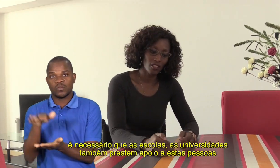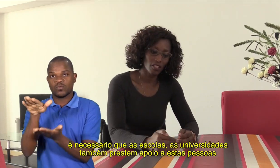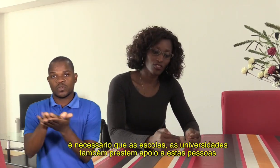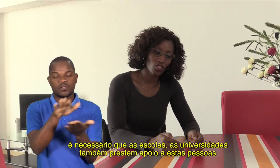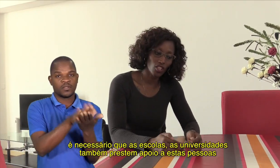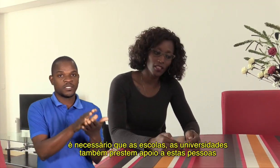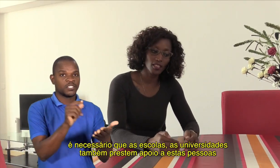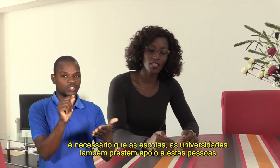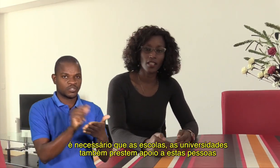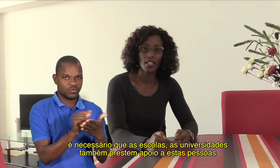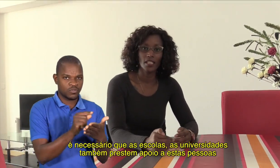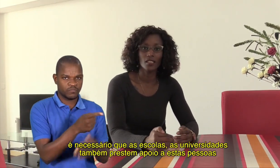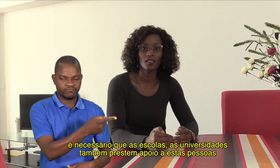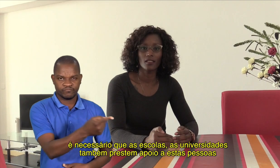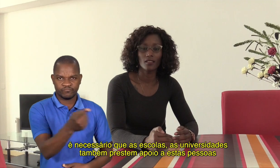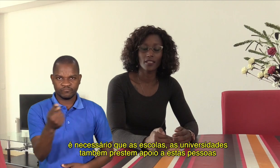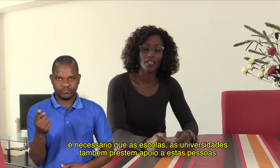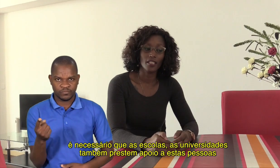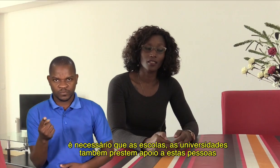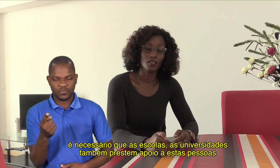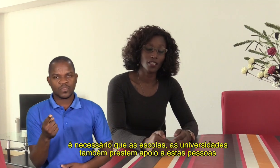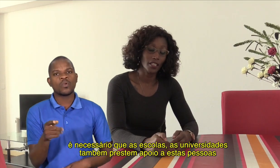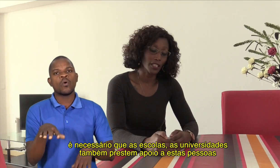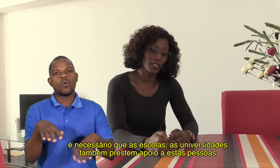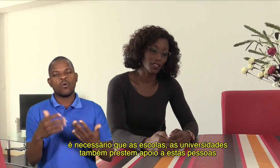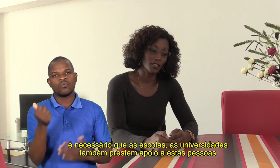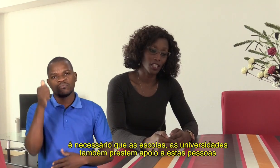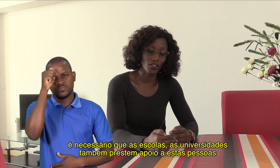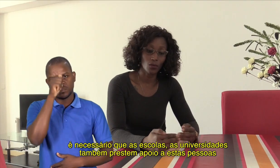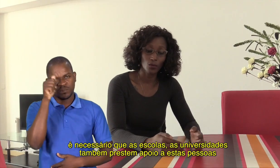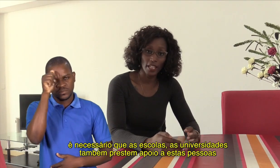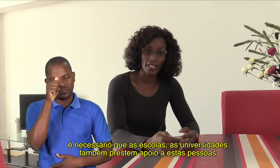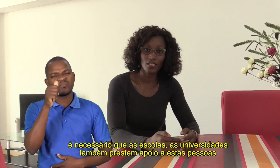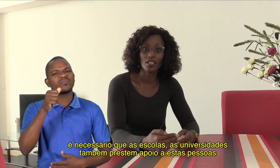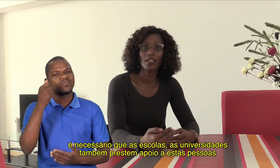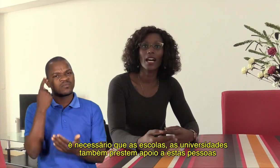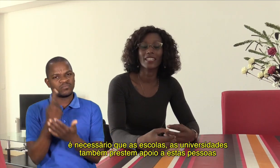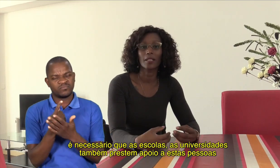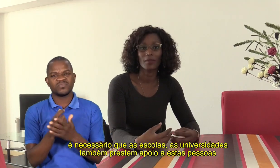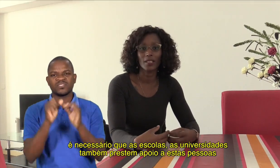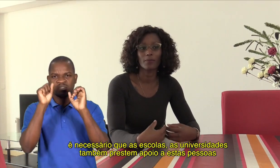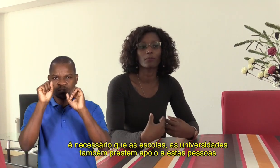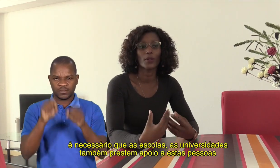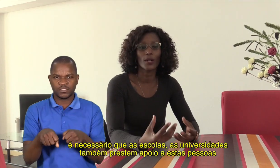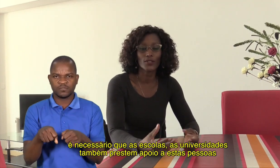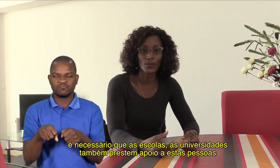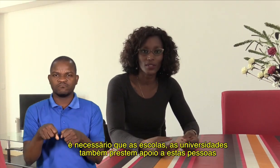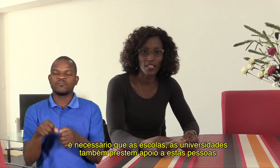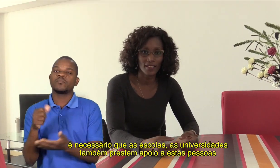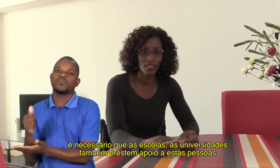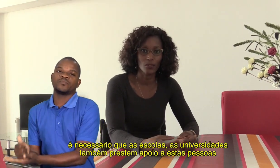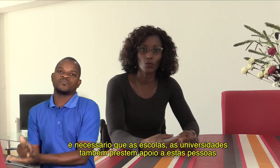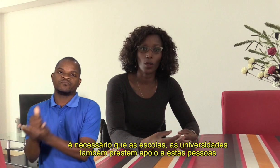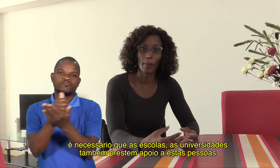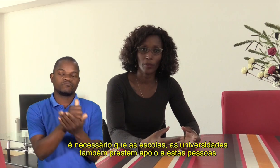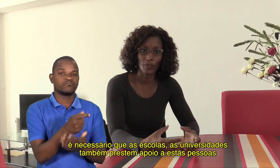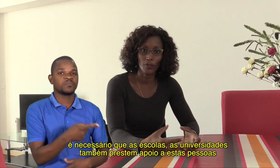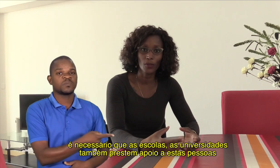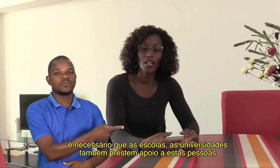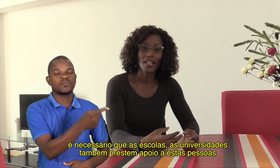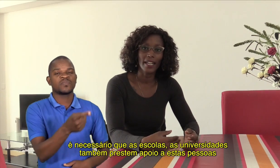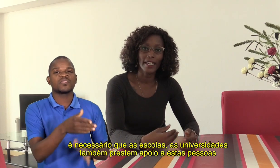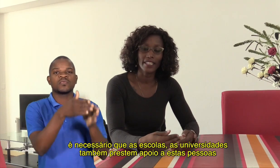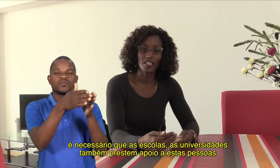É necessário que as escolas que as faculdades também possam trazer um